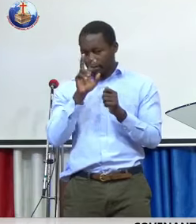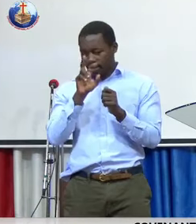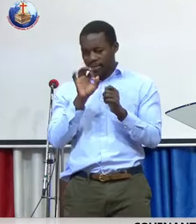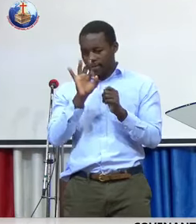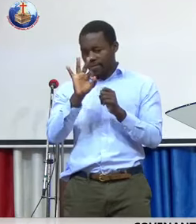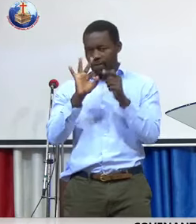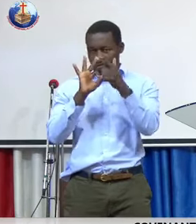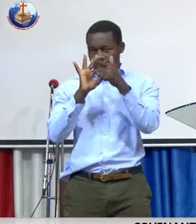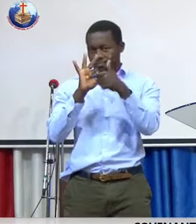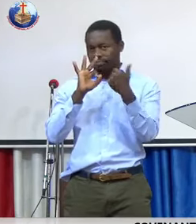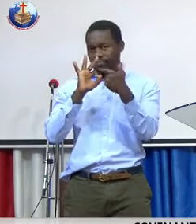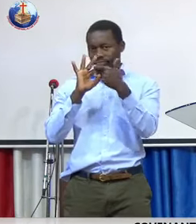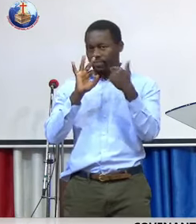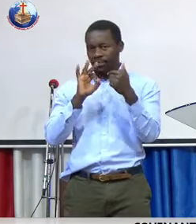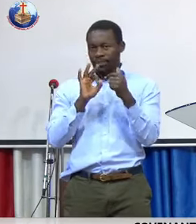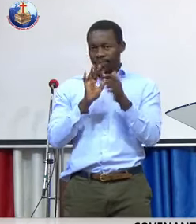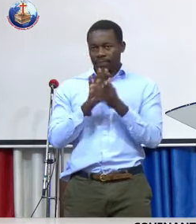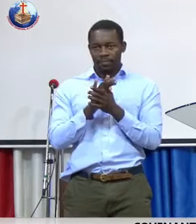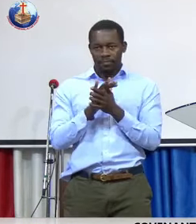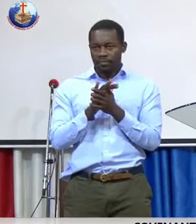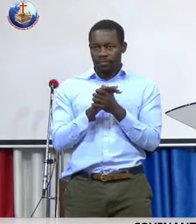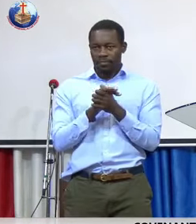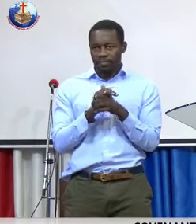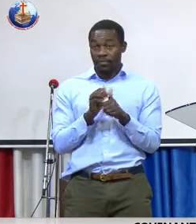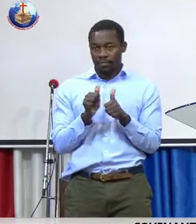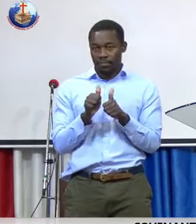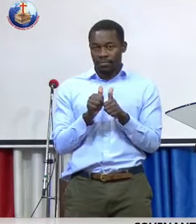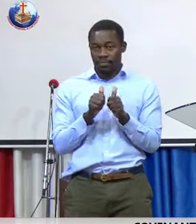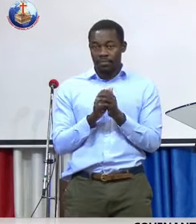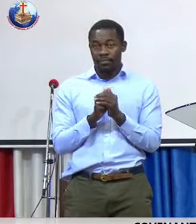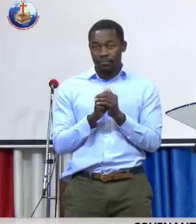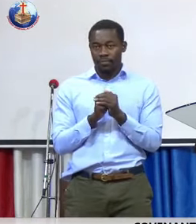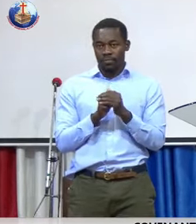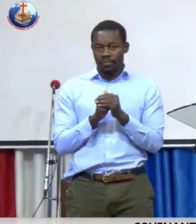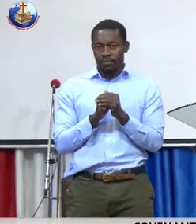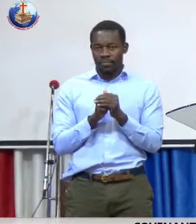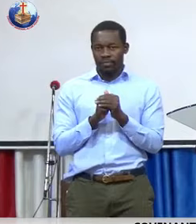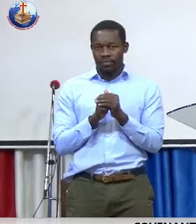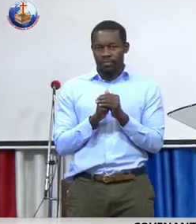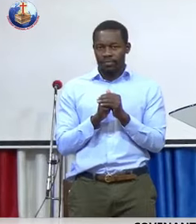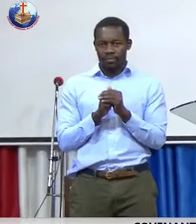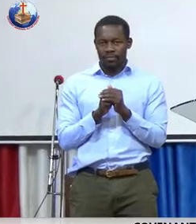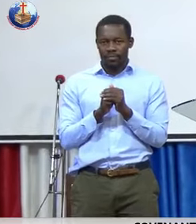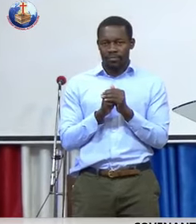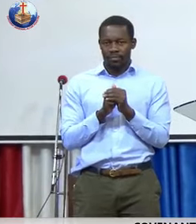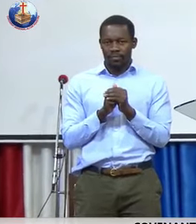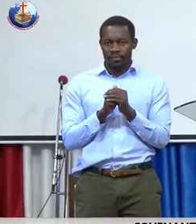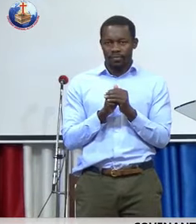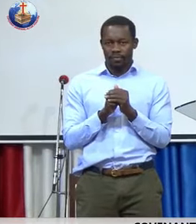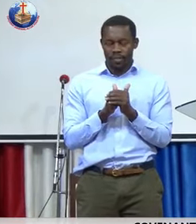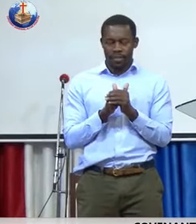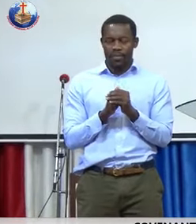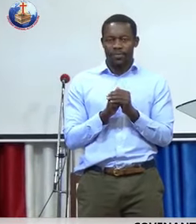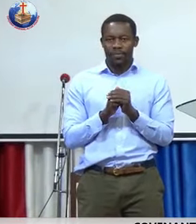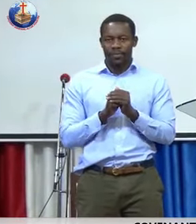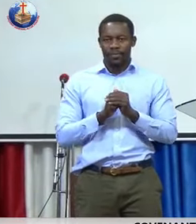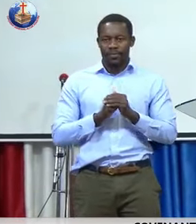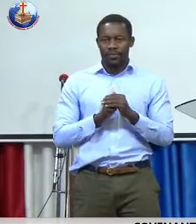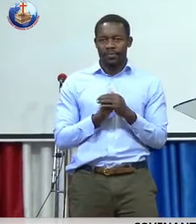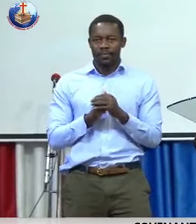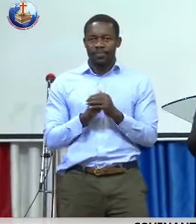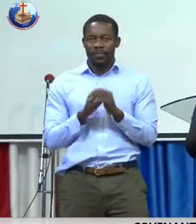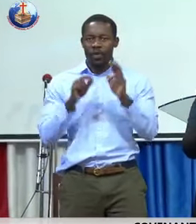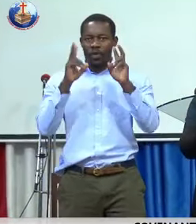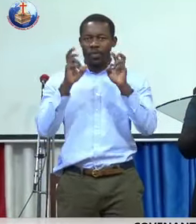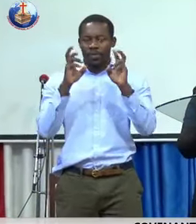masomo mara tatu ambayo ndio tutatumia kama masomo yetu makuu. The topic that we will be covering today, na mada